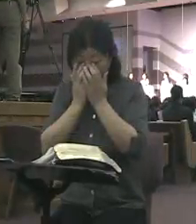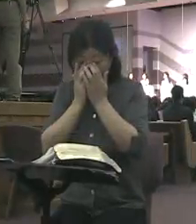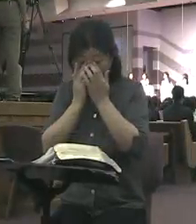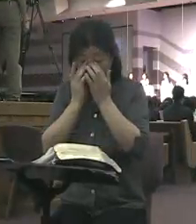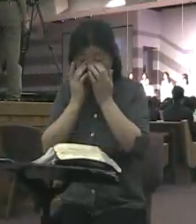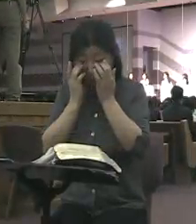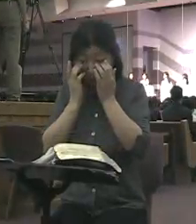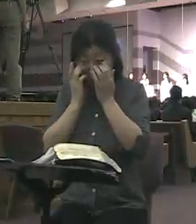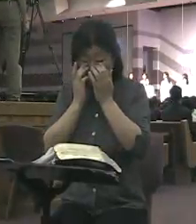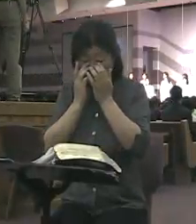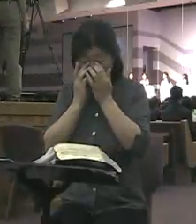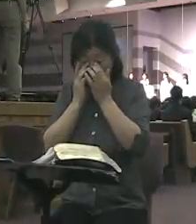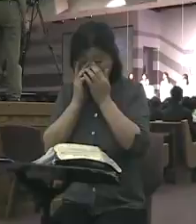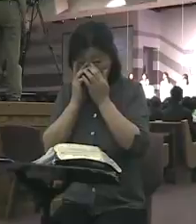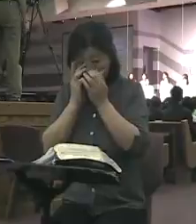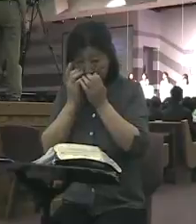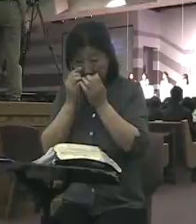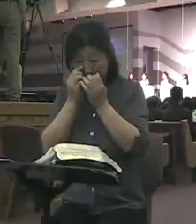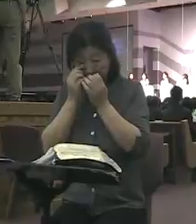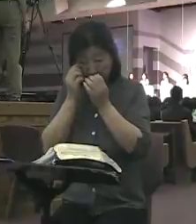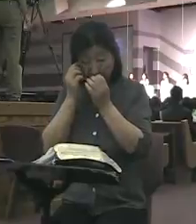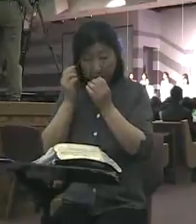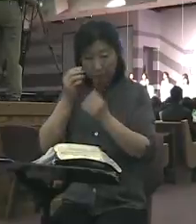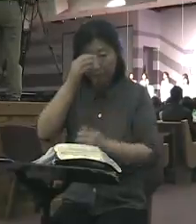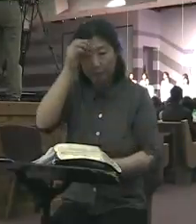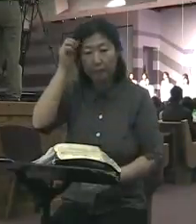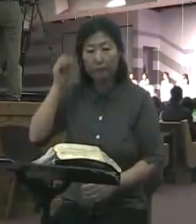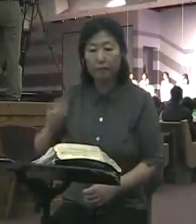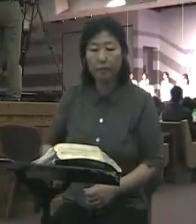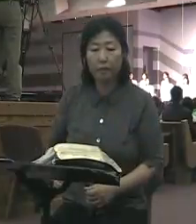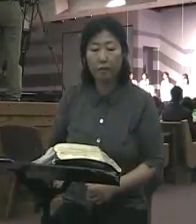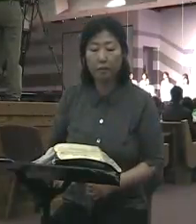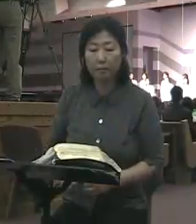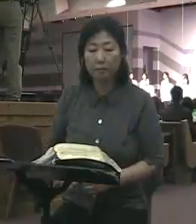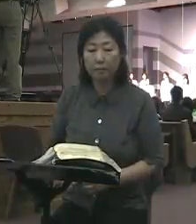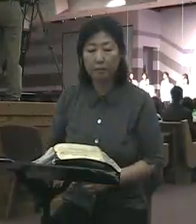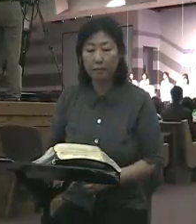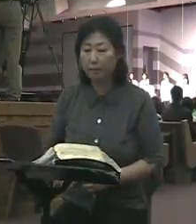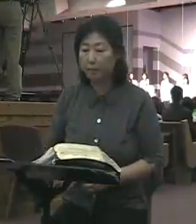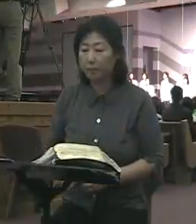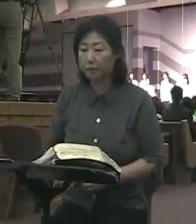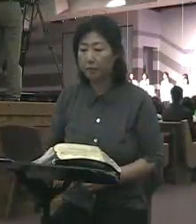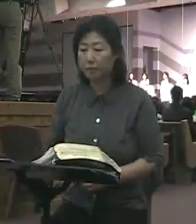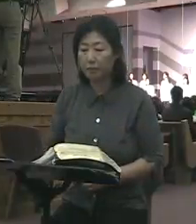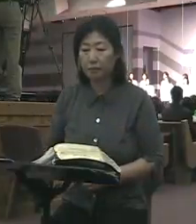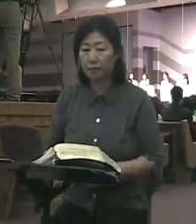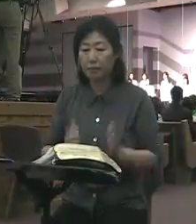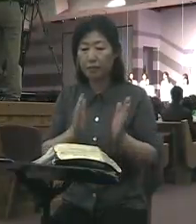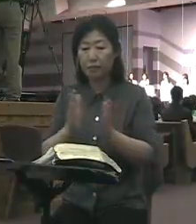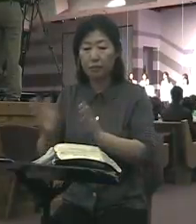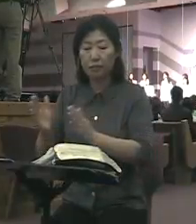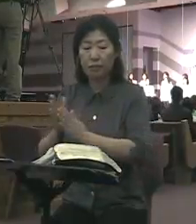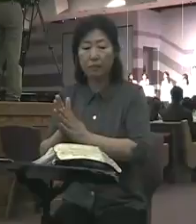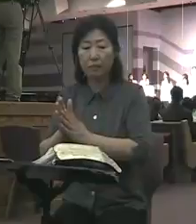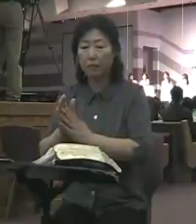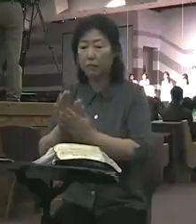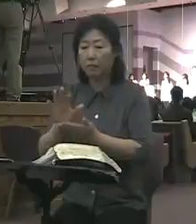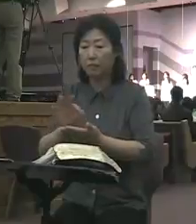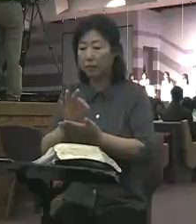우리의 영원하신 기업되신 주님 앞에 계속하여 예배를 드리며 우리의 준비하신 헌금을 하나님께 이 시간